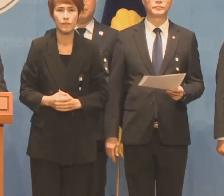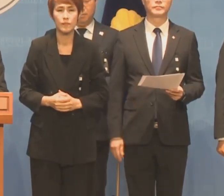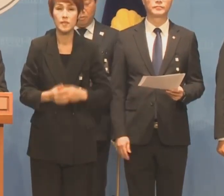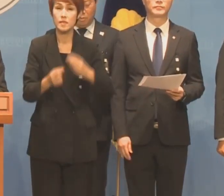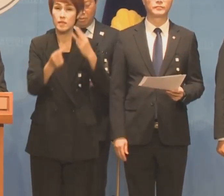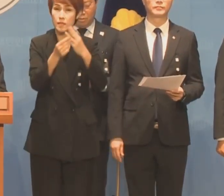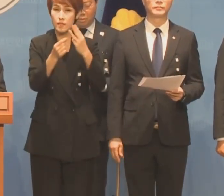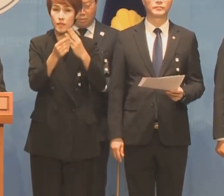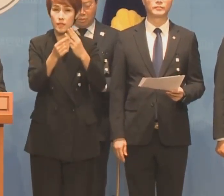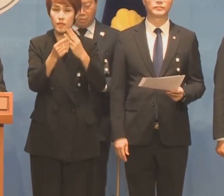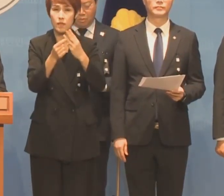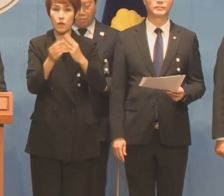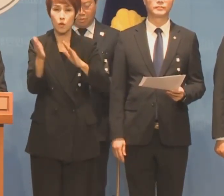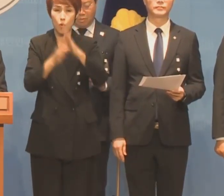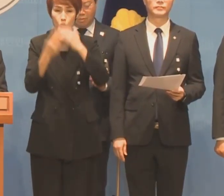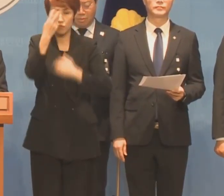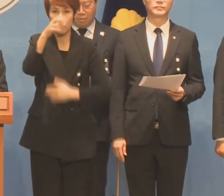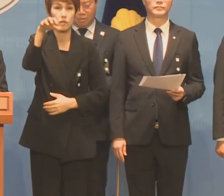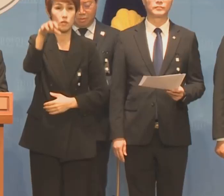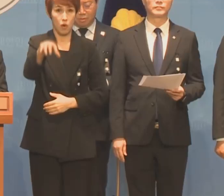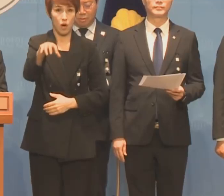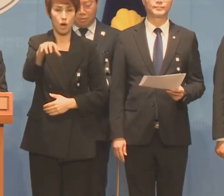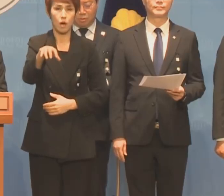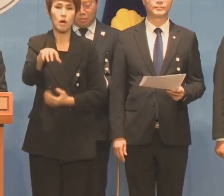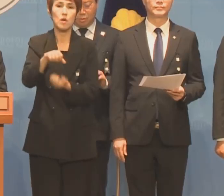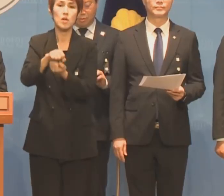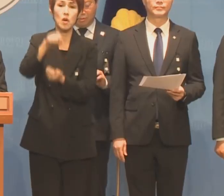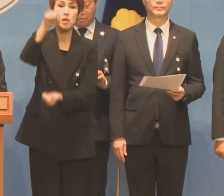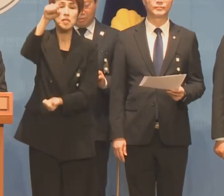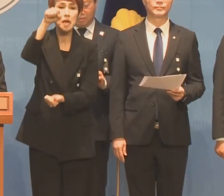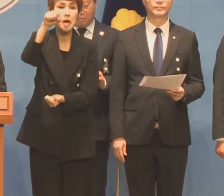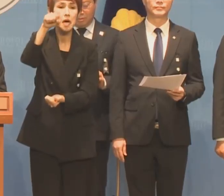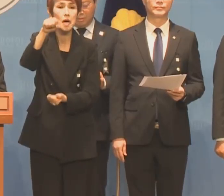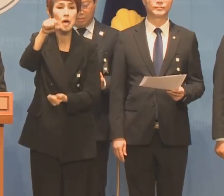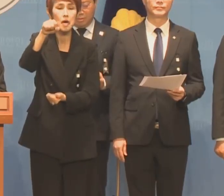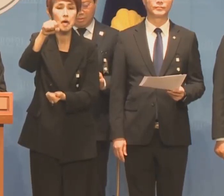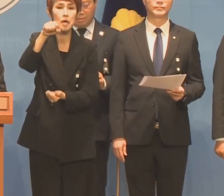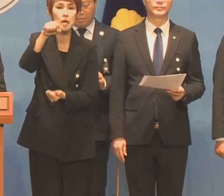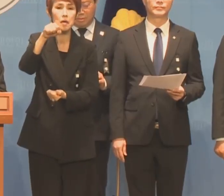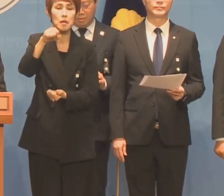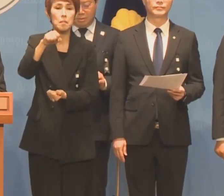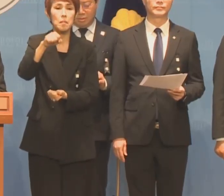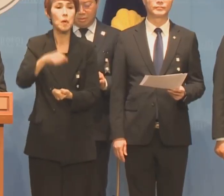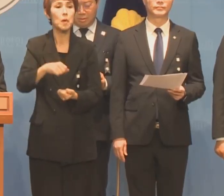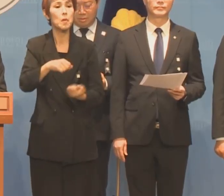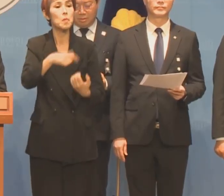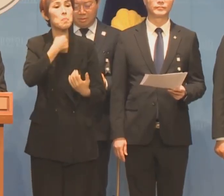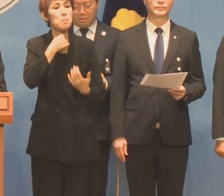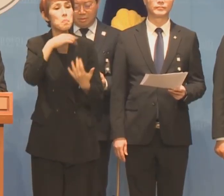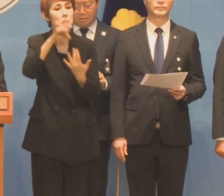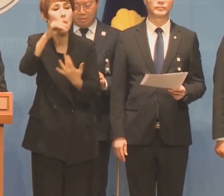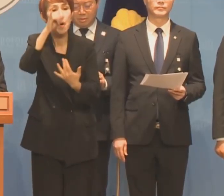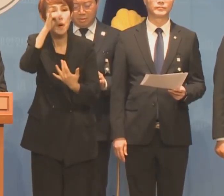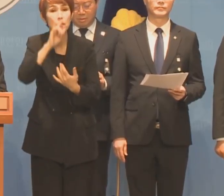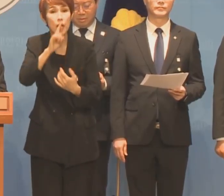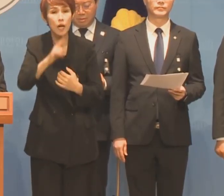셋째, 공수처가 영장 쇼핑을 한다는 근거 없는 비난과